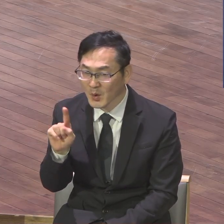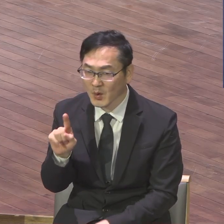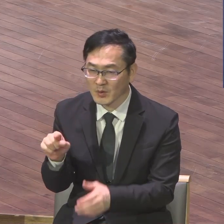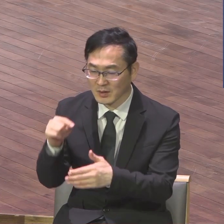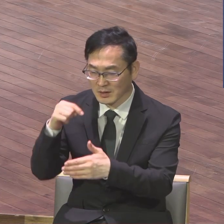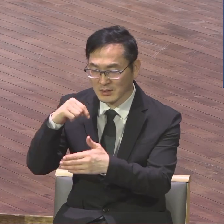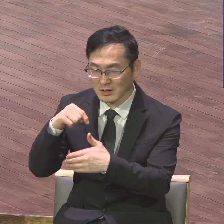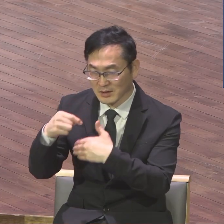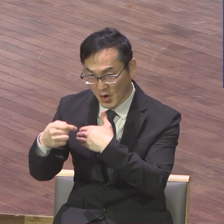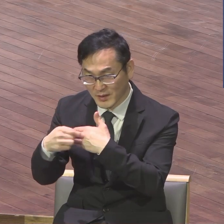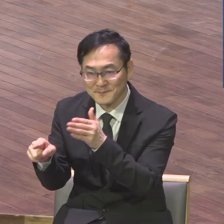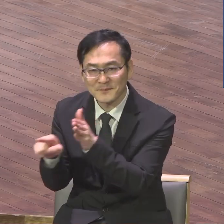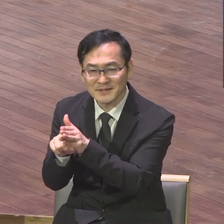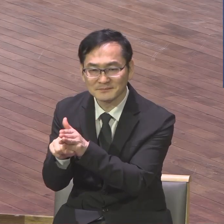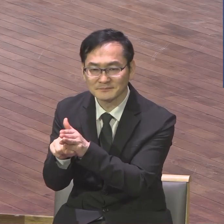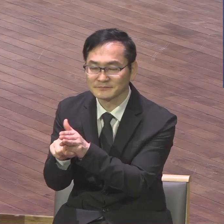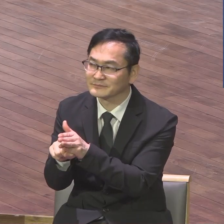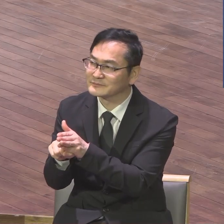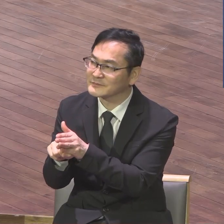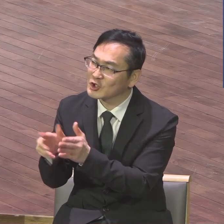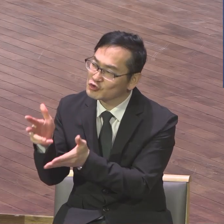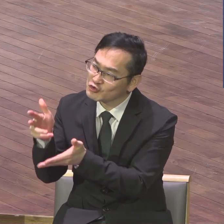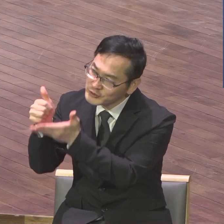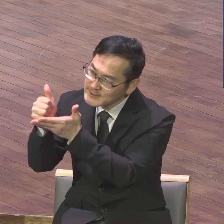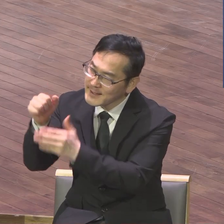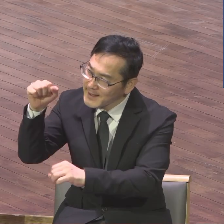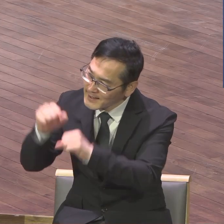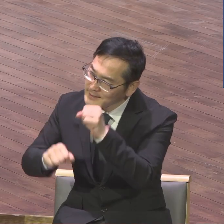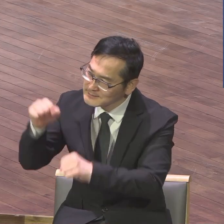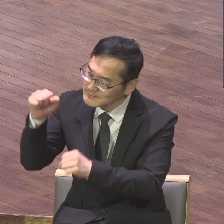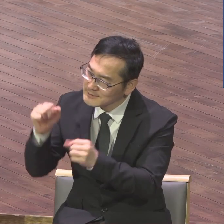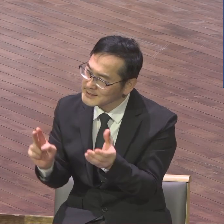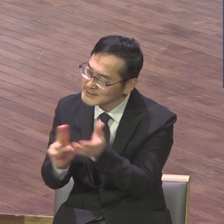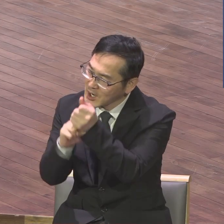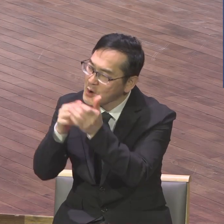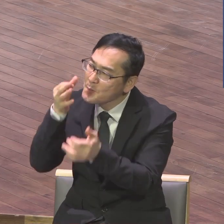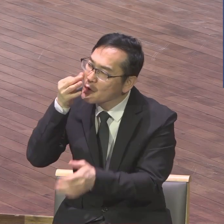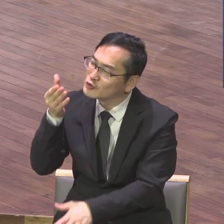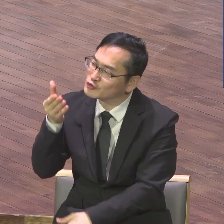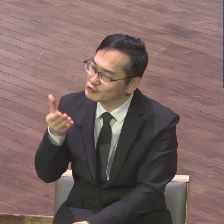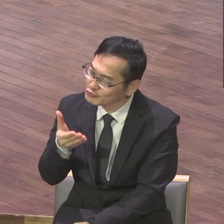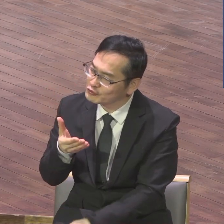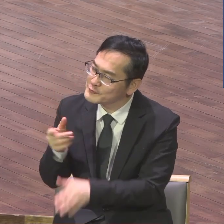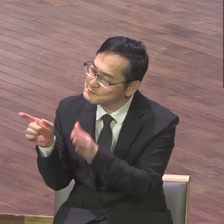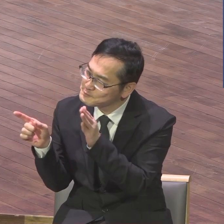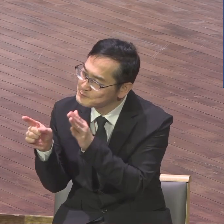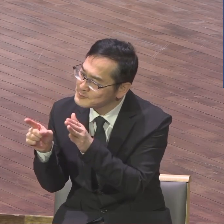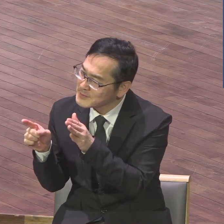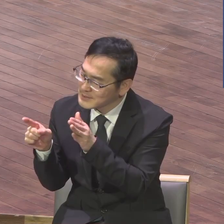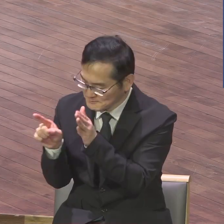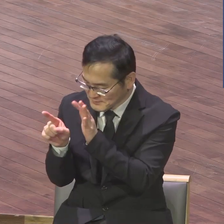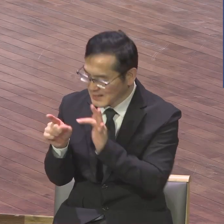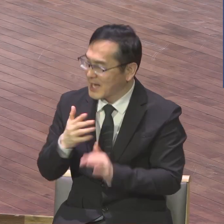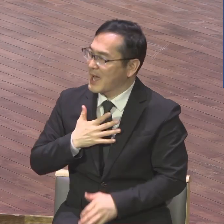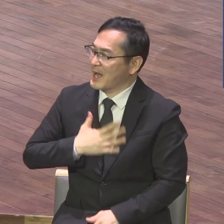있는 것처럼 보이는데 그 믿음은 희미한 믿음이에요.